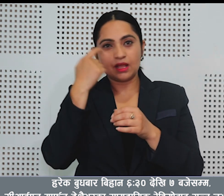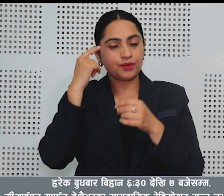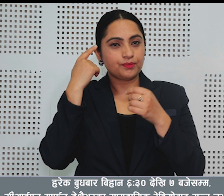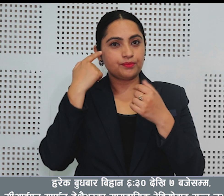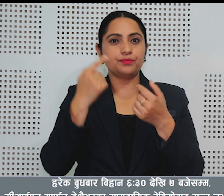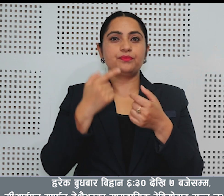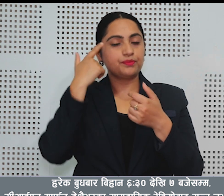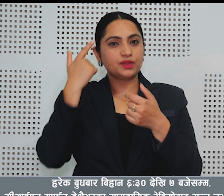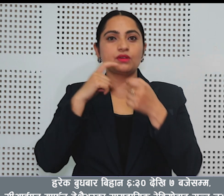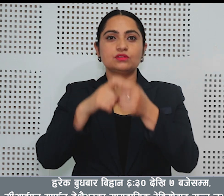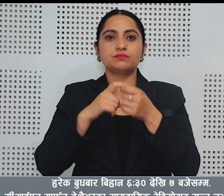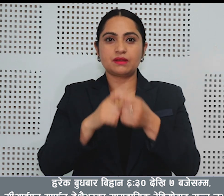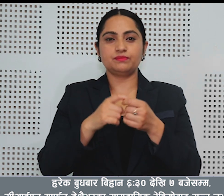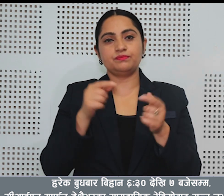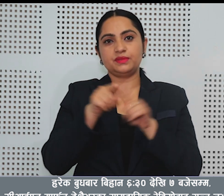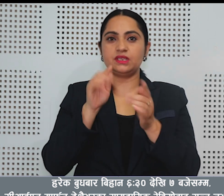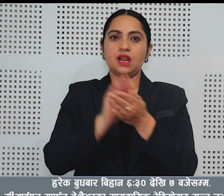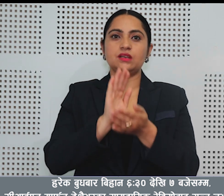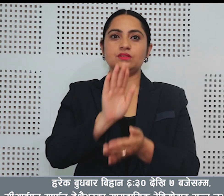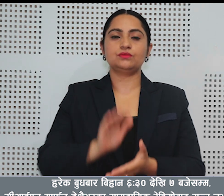विशेष श्रृङ्खला प्रस्तुत गर्नेछौँ।